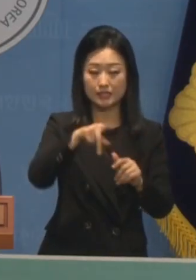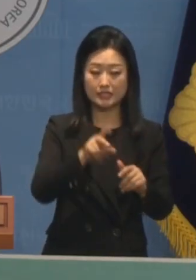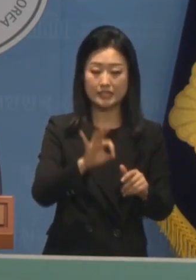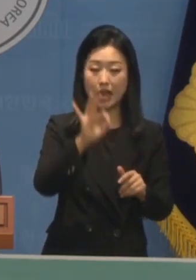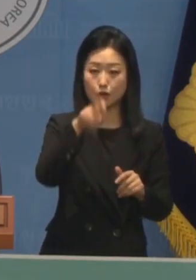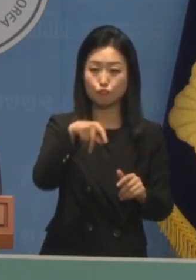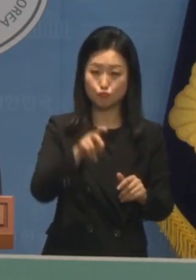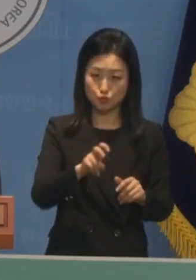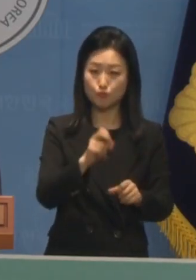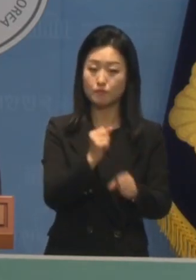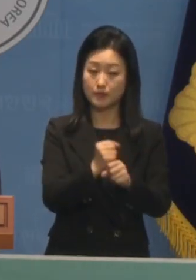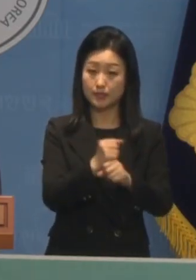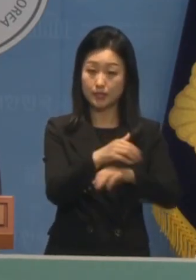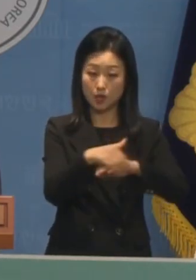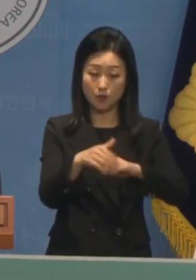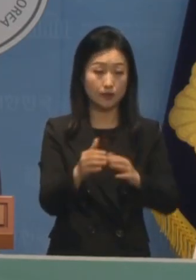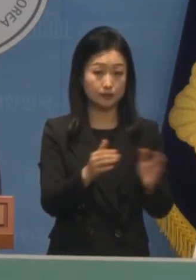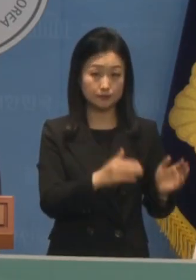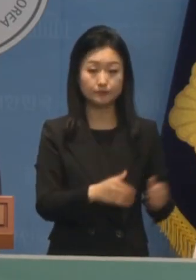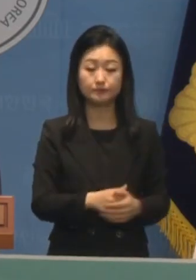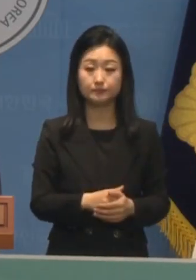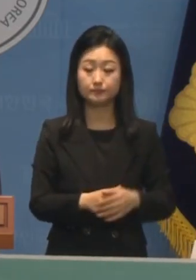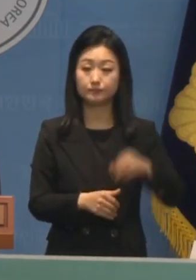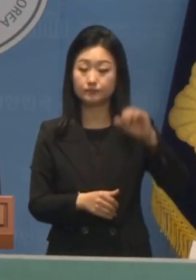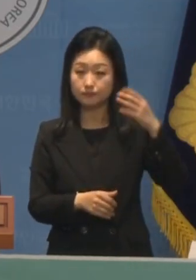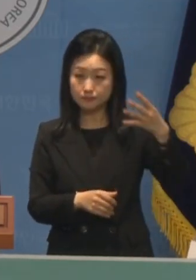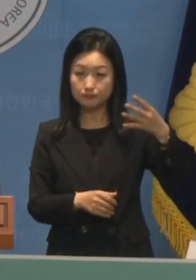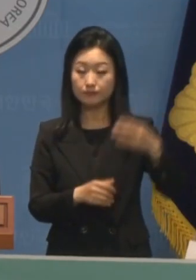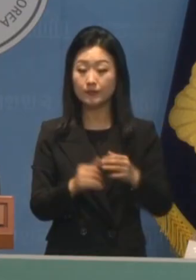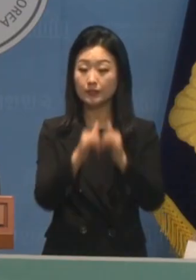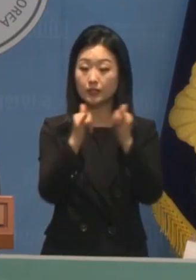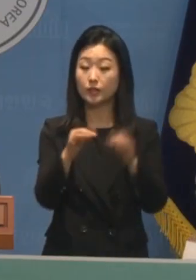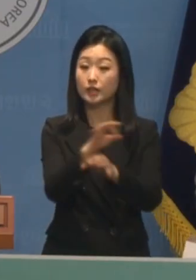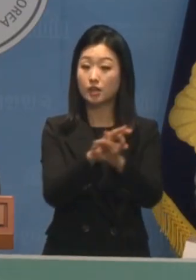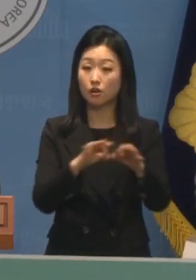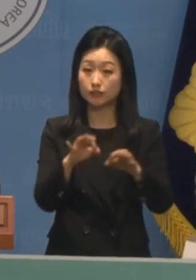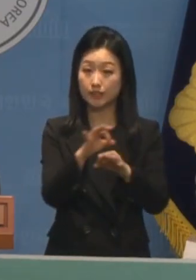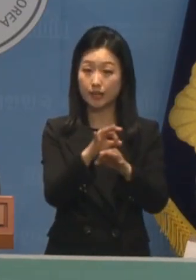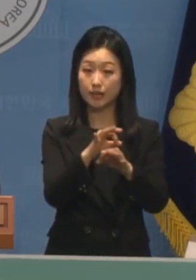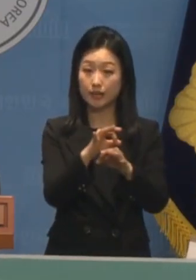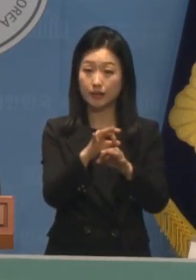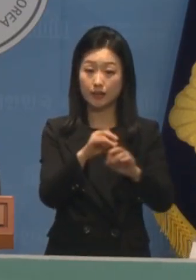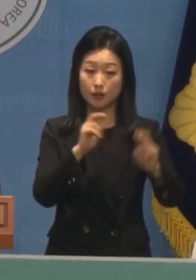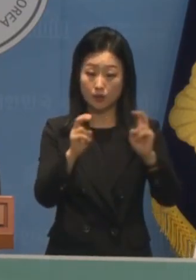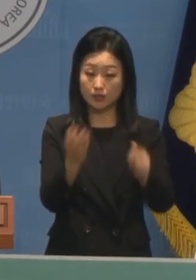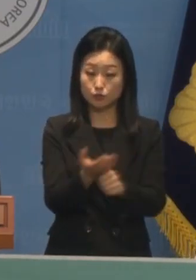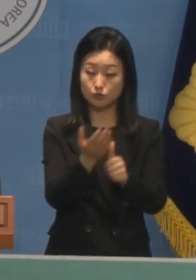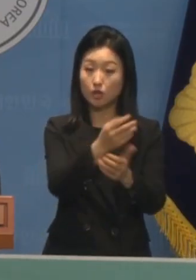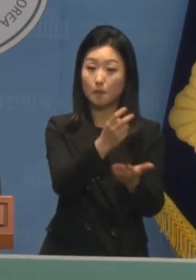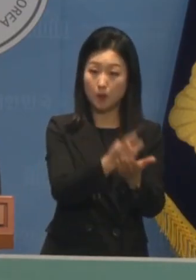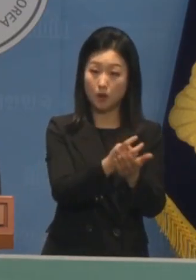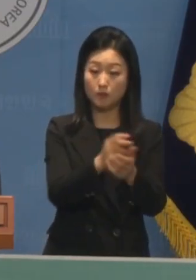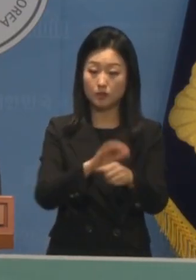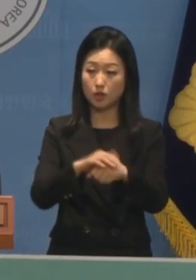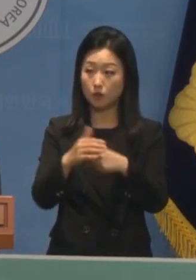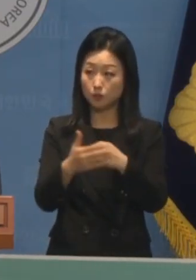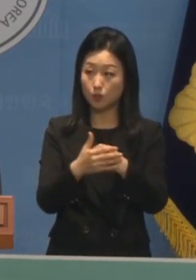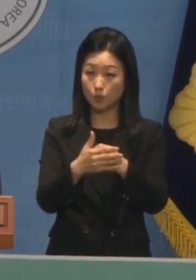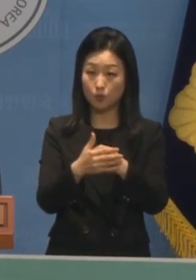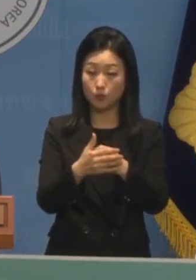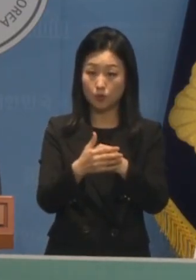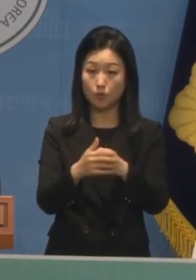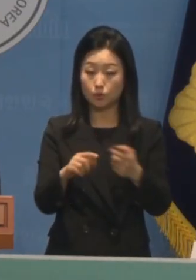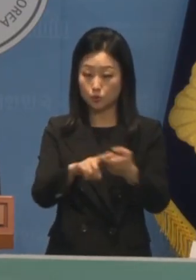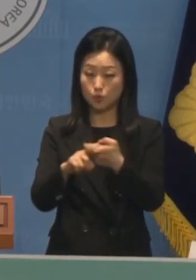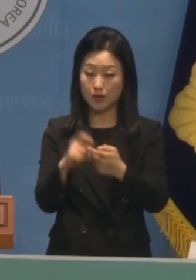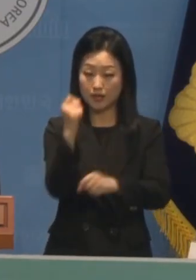공공기관 우선 구매 조항도 마련했습니다. 기존의 사회적 기업 육성법이나 협동조합 기본법에도